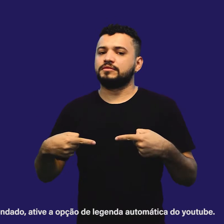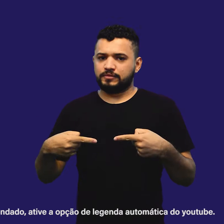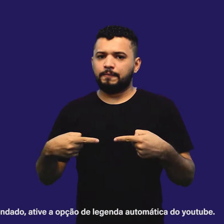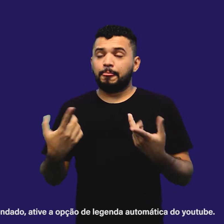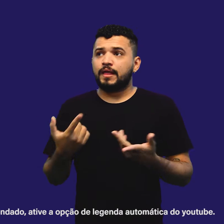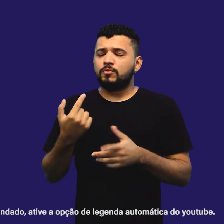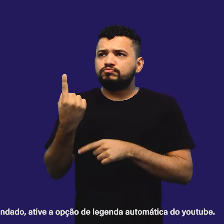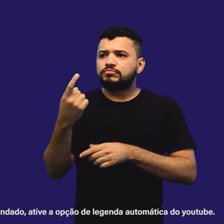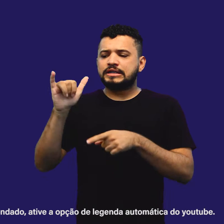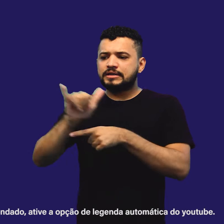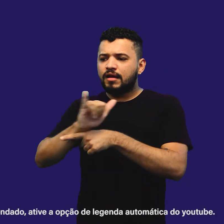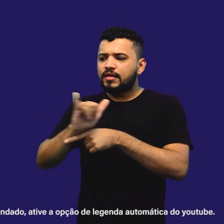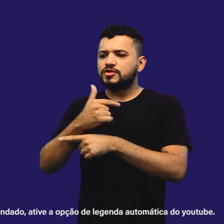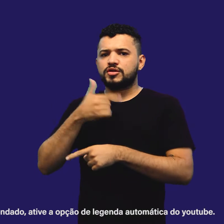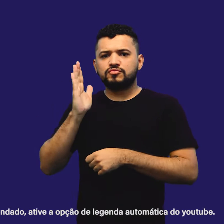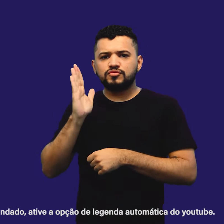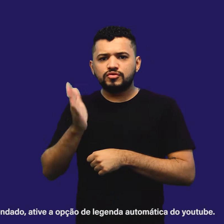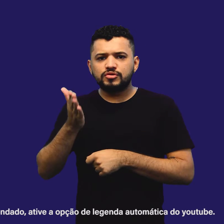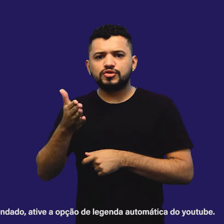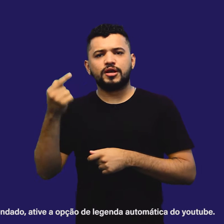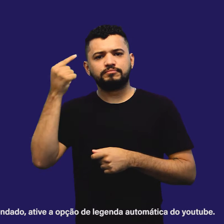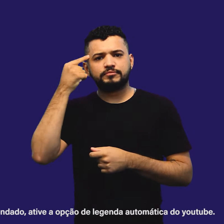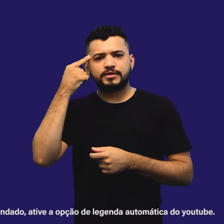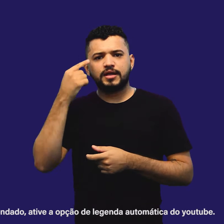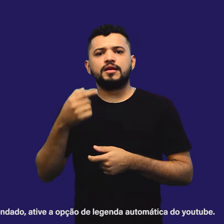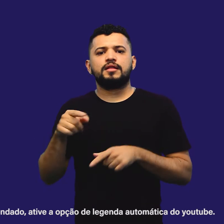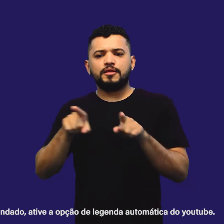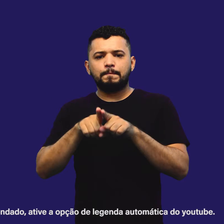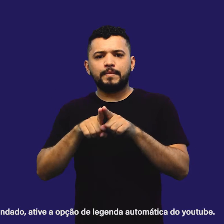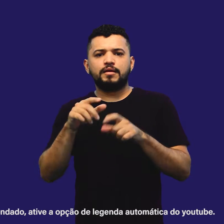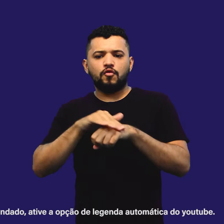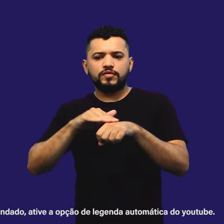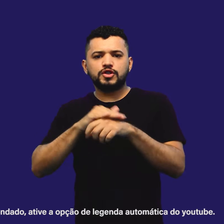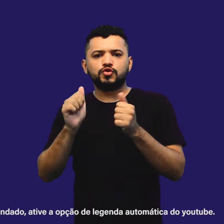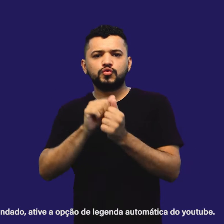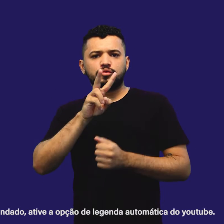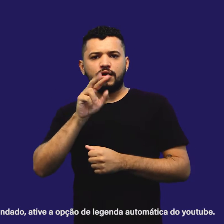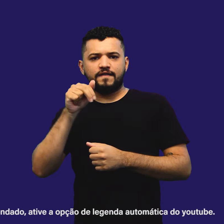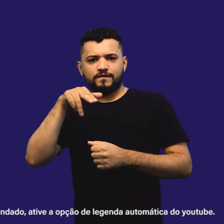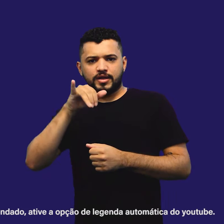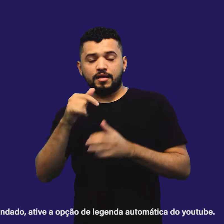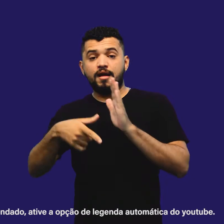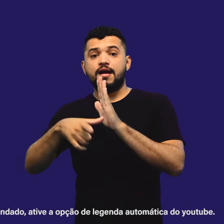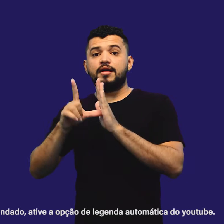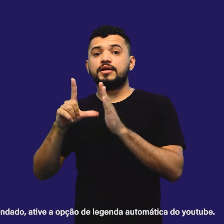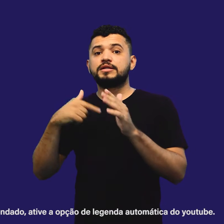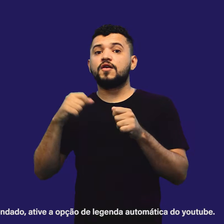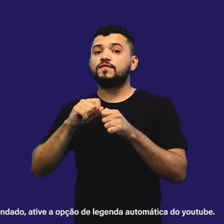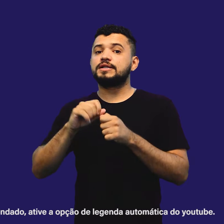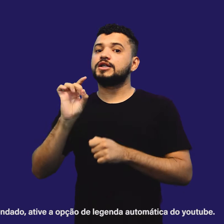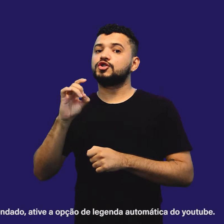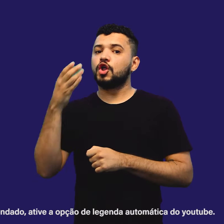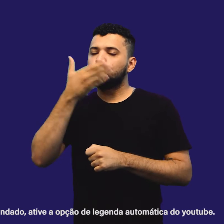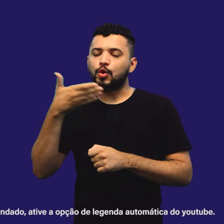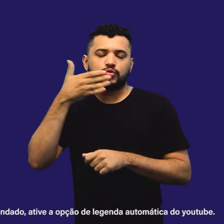Uma das estratégias aí, já até entrando um pouquinho no que a Vani comentou, né? Antes eu produzia somente doces. Com